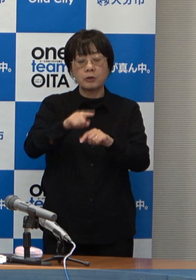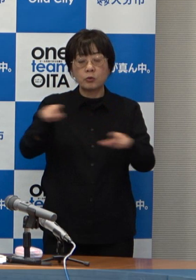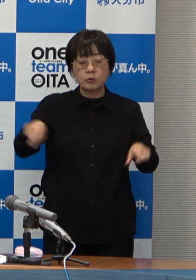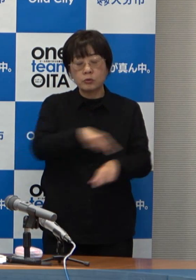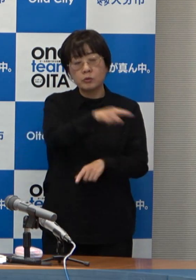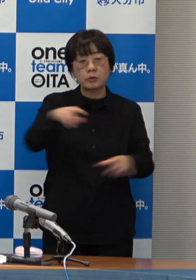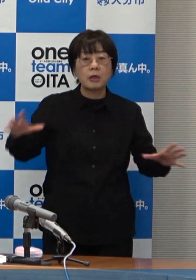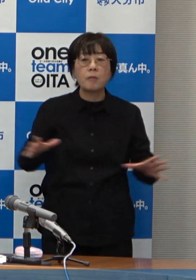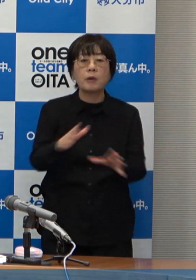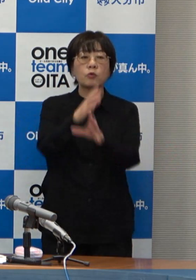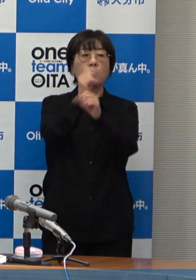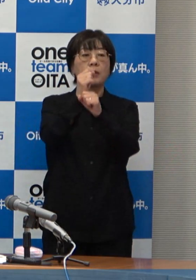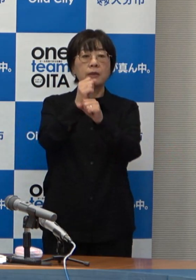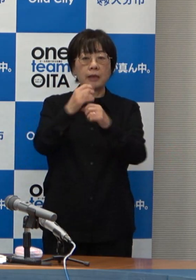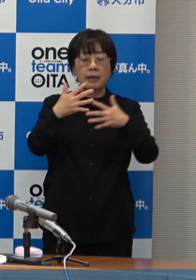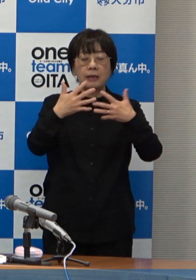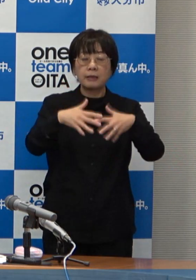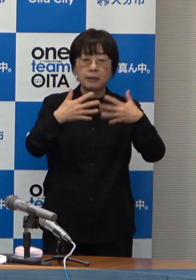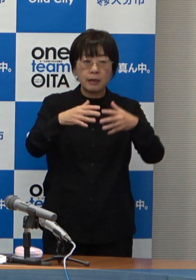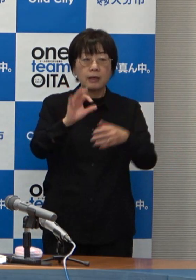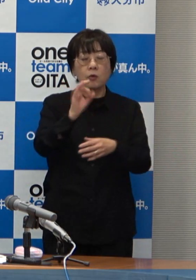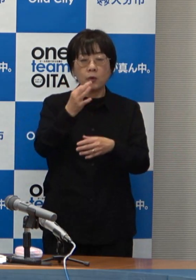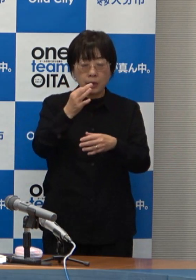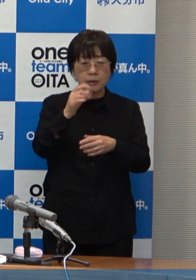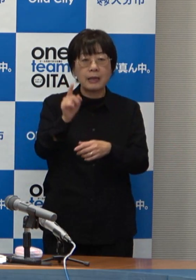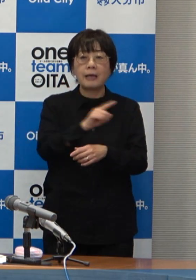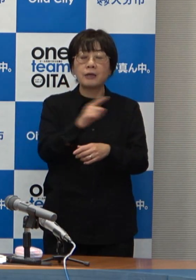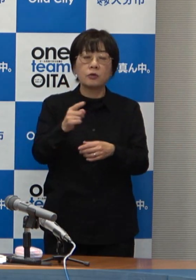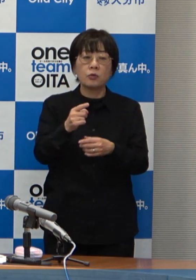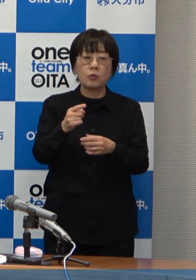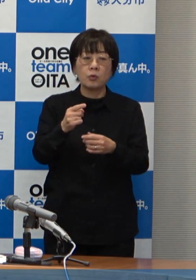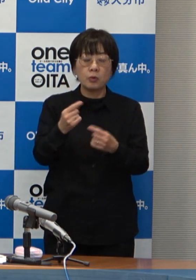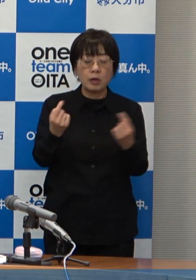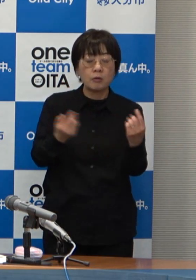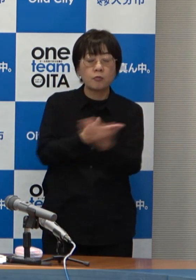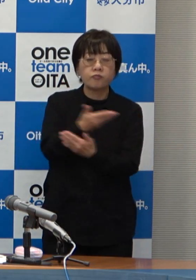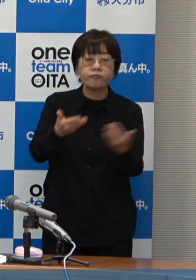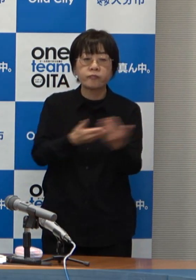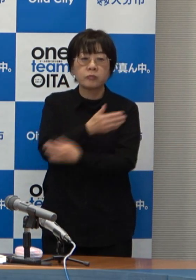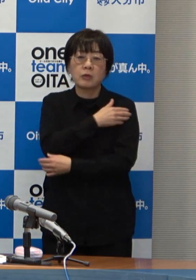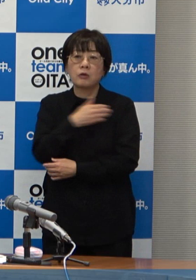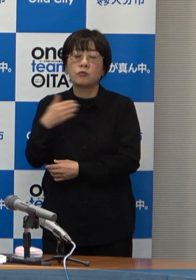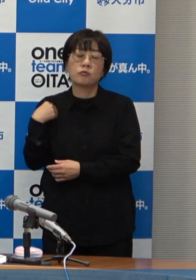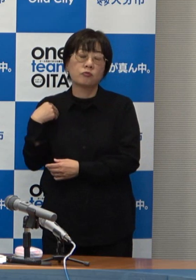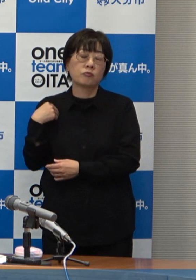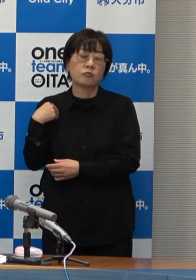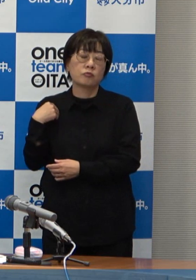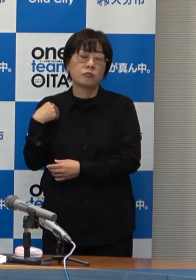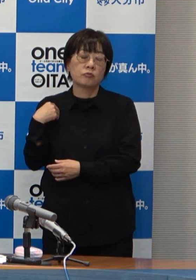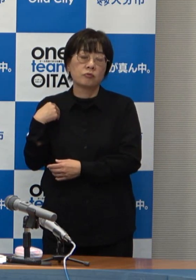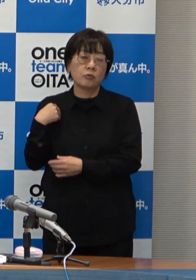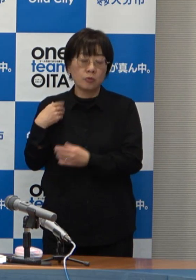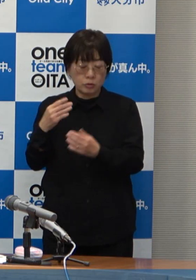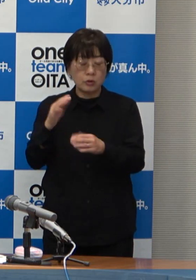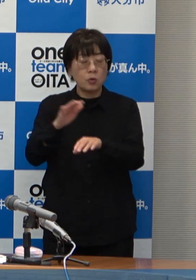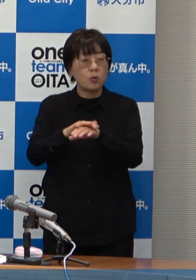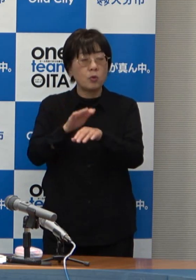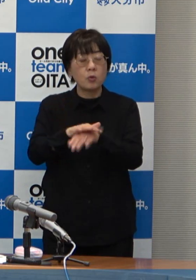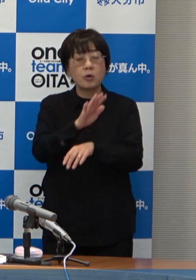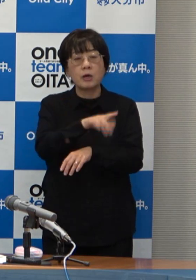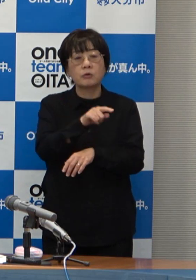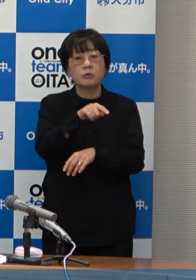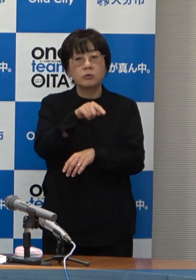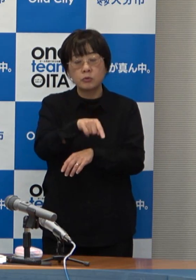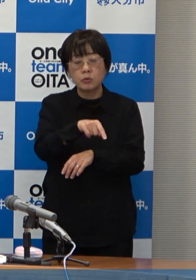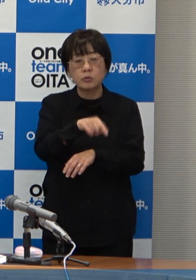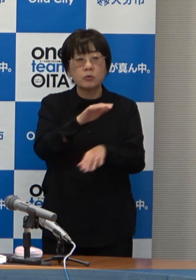金とか人を融通できるように変えてるんですよ気候に変えて地域独法そういうことがコロナの反省からし